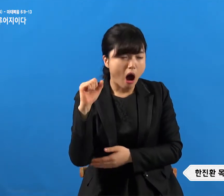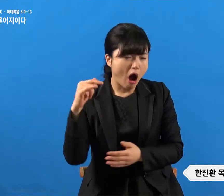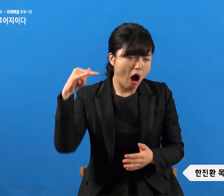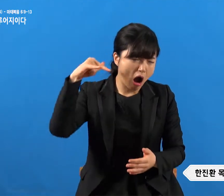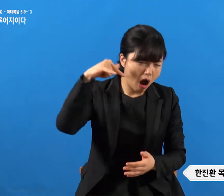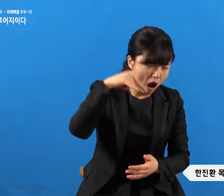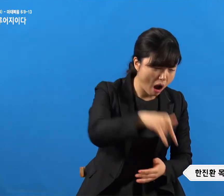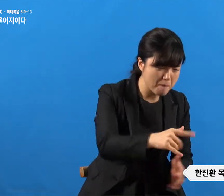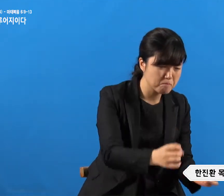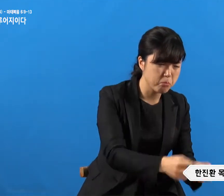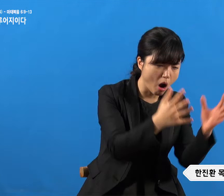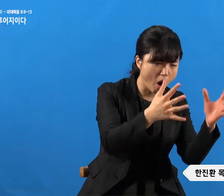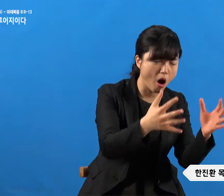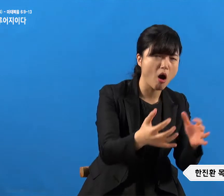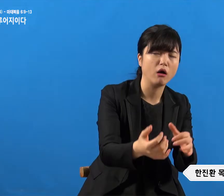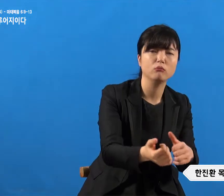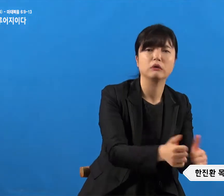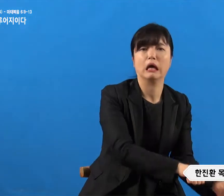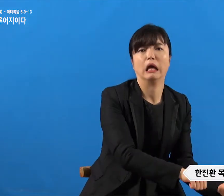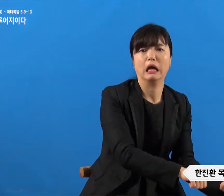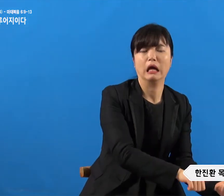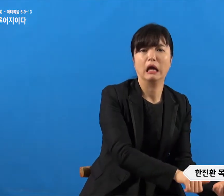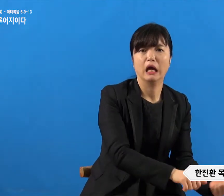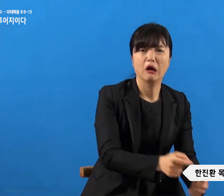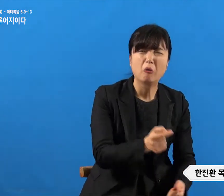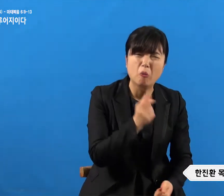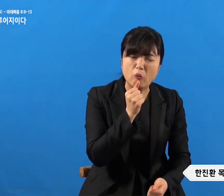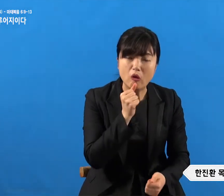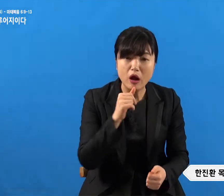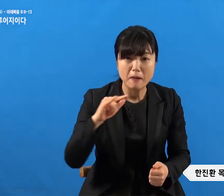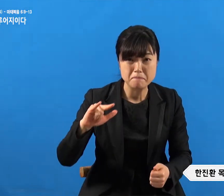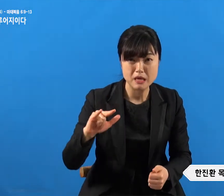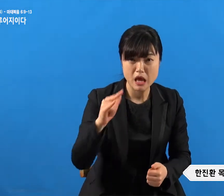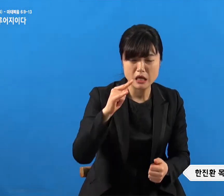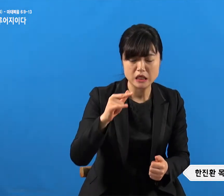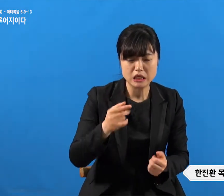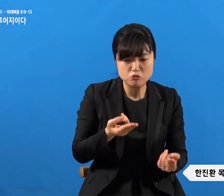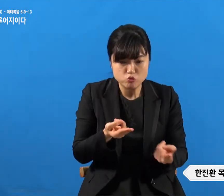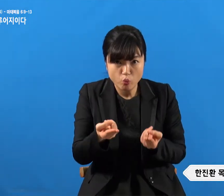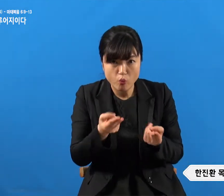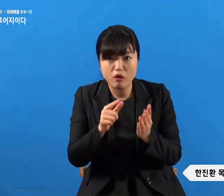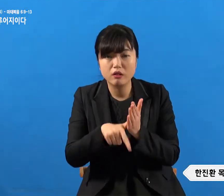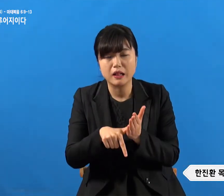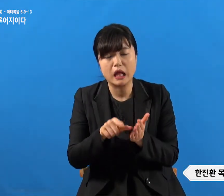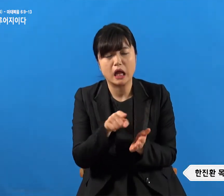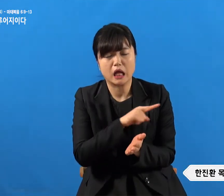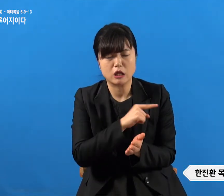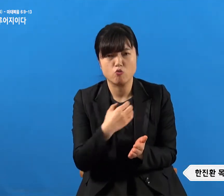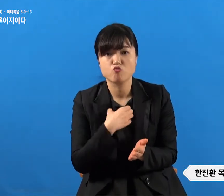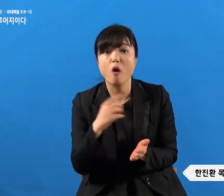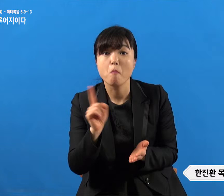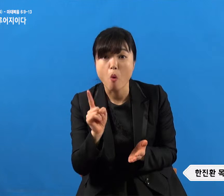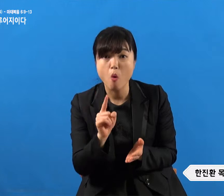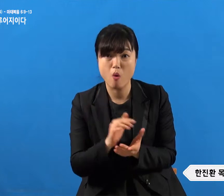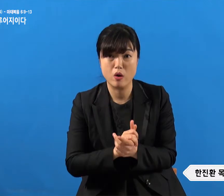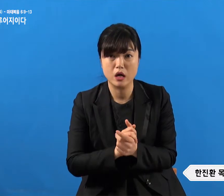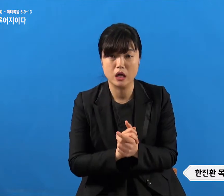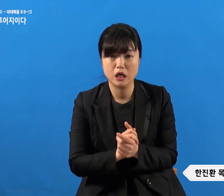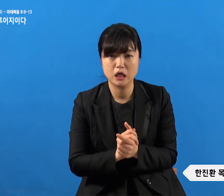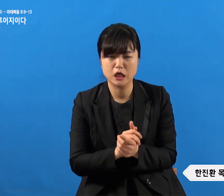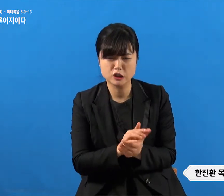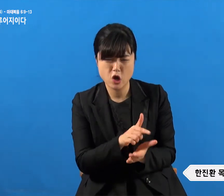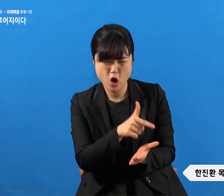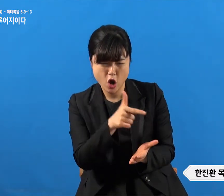추락해서 비명에 갔습니다. 소형 비행기를 조종할 때에 제일 위험한 것은